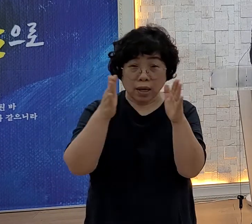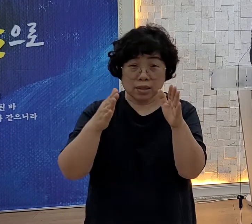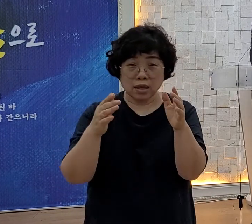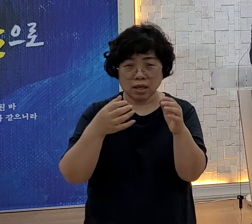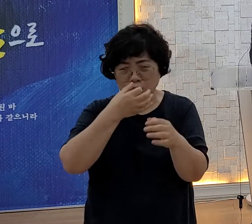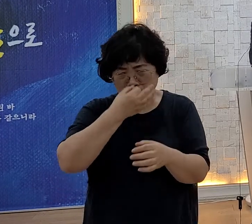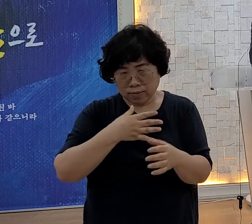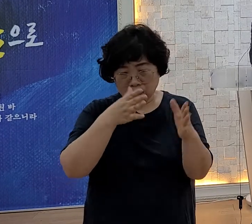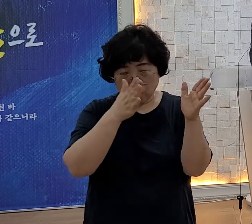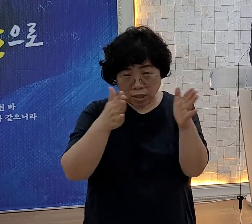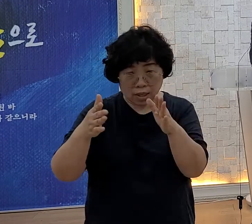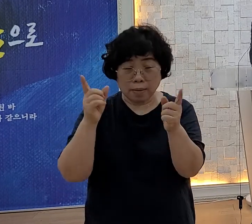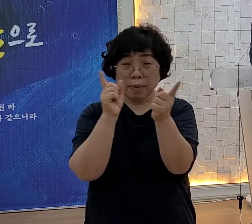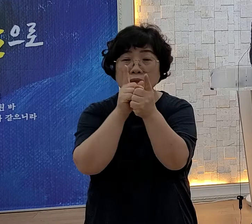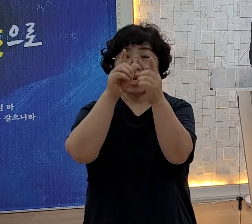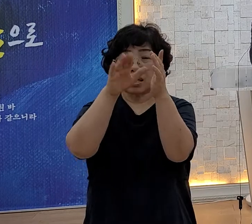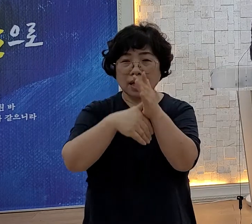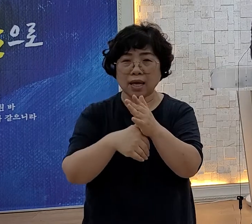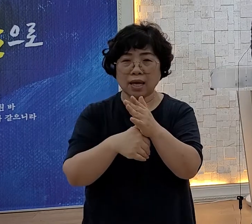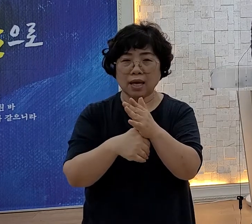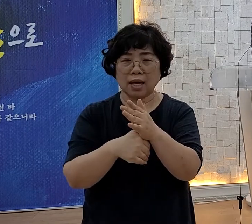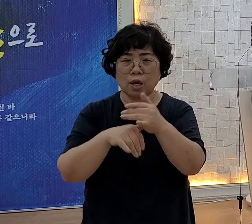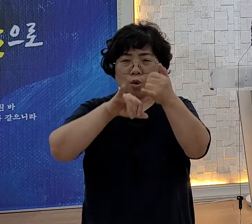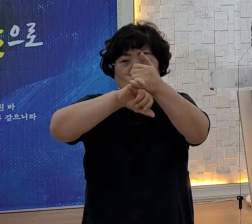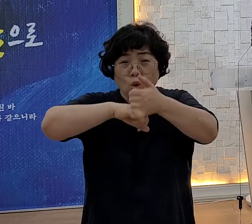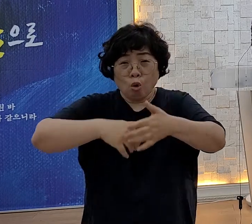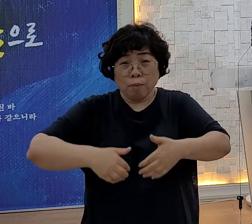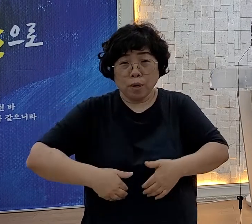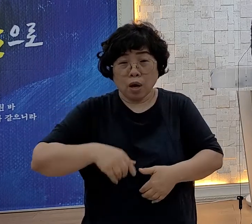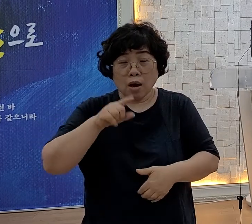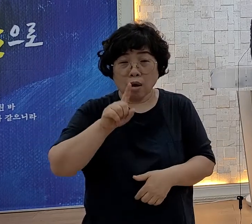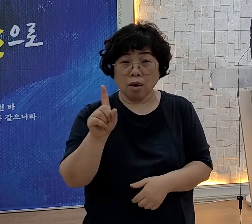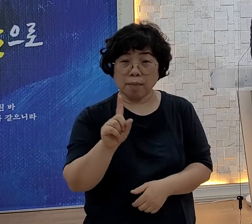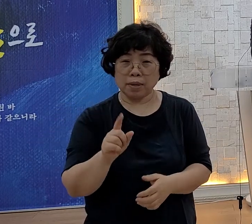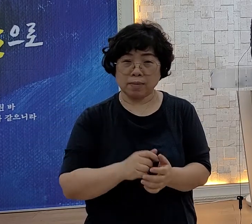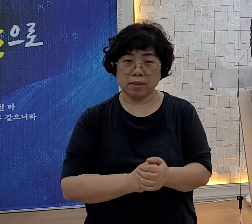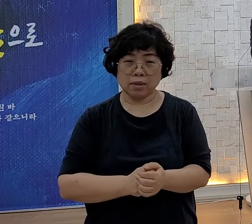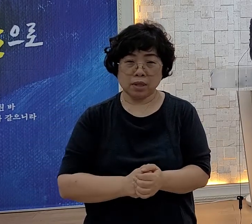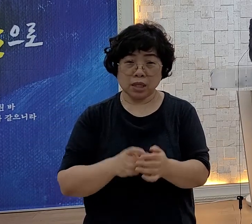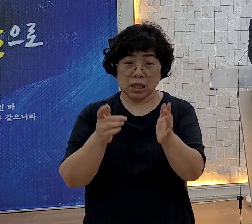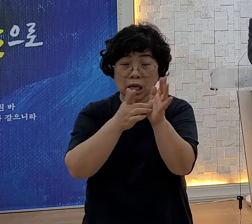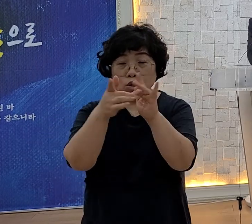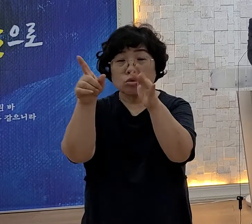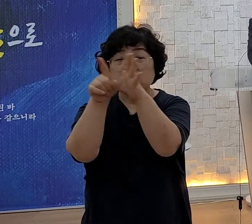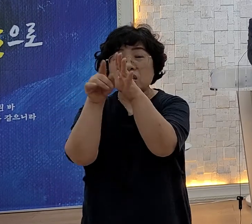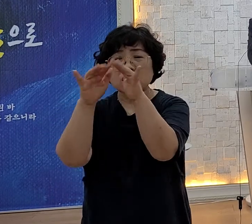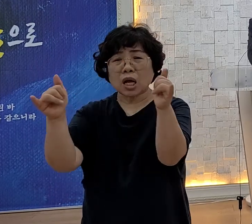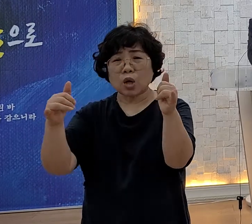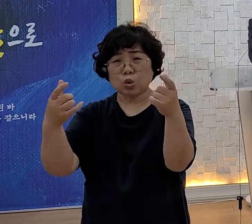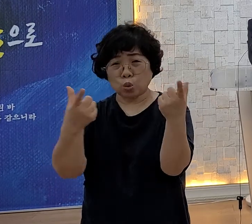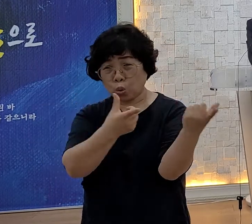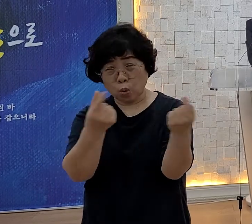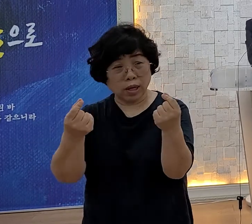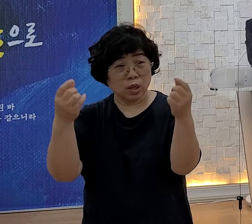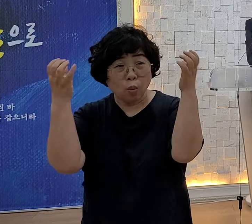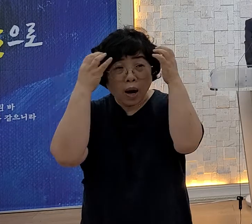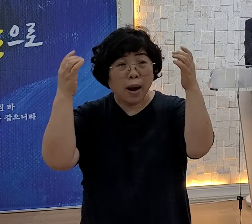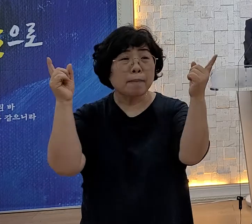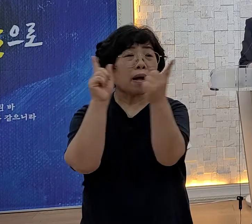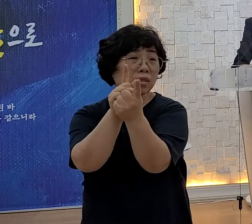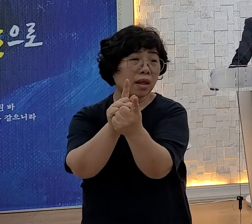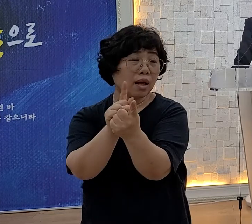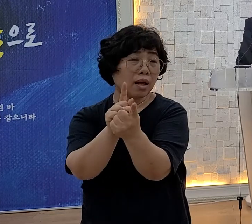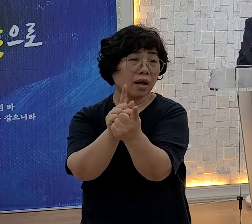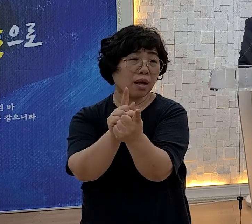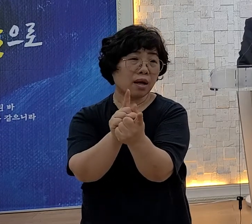없는 과정이 있어요. 우리에게 누구나 예수 믿어도 아까 여러분 그랬잖아요. 환난 오더라. 맞는데